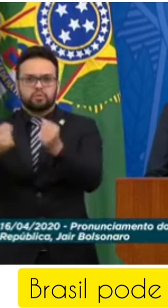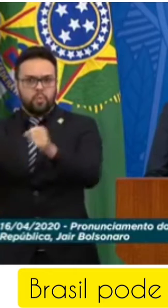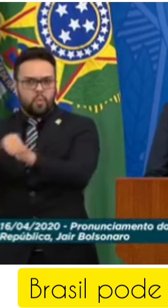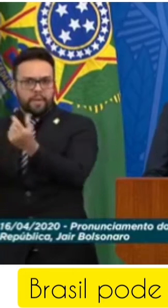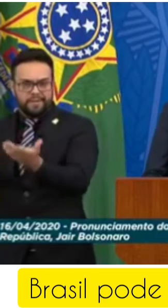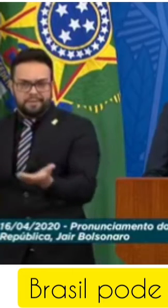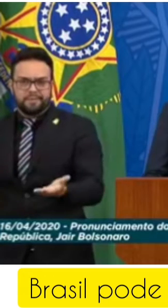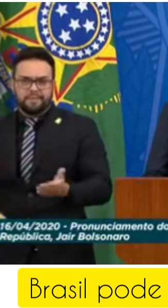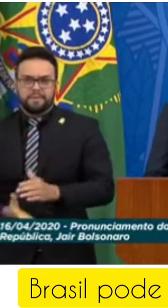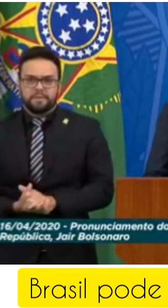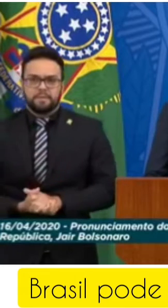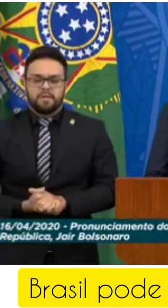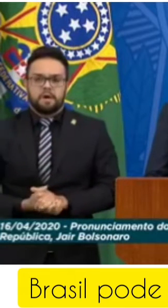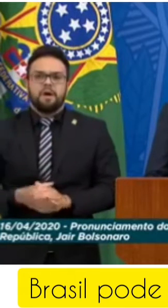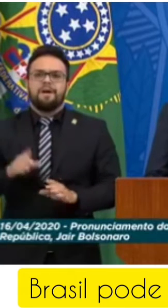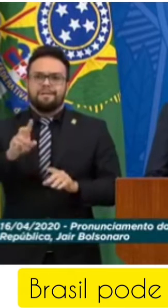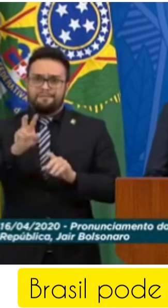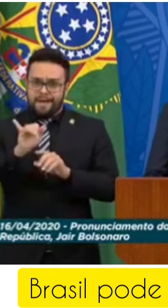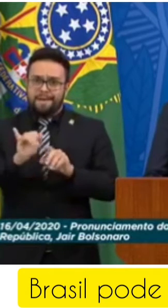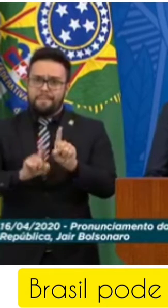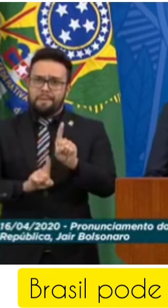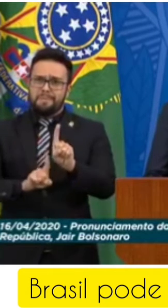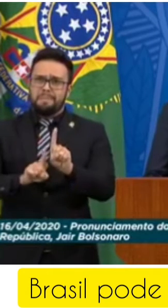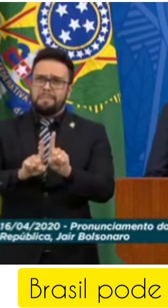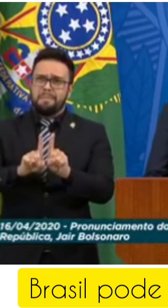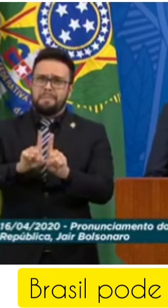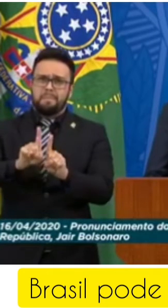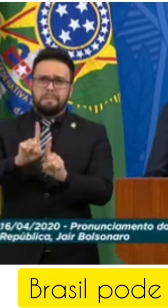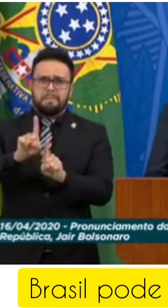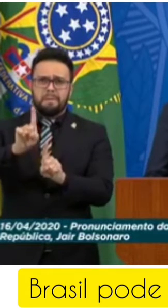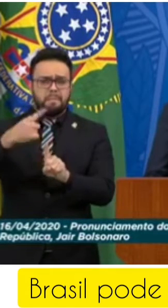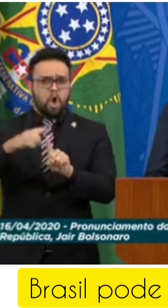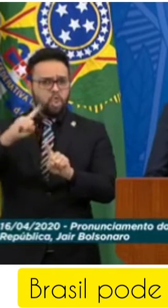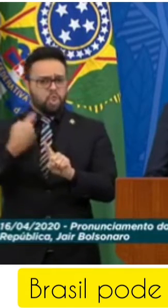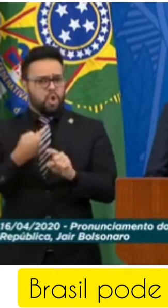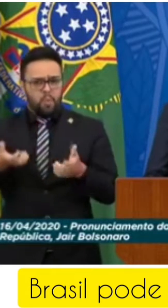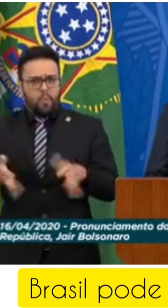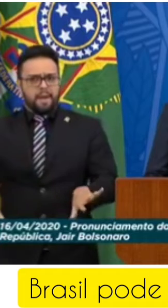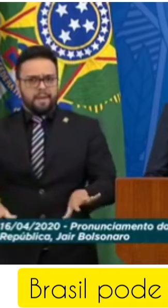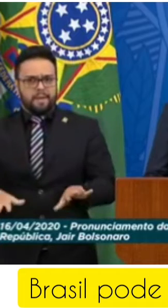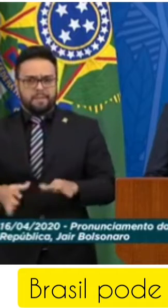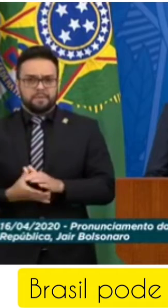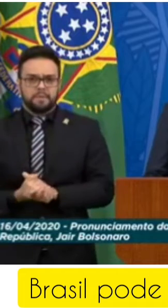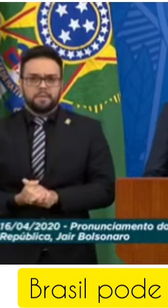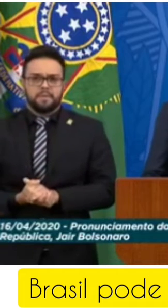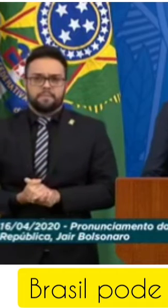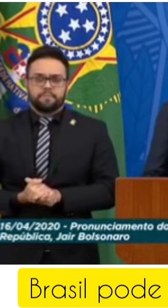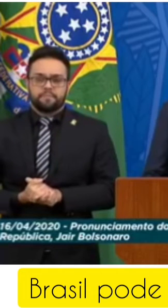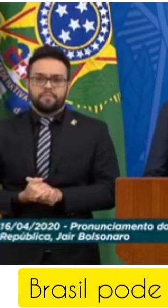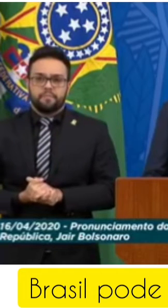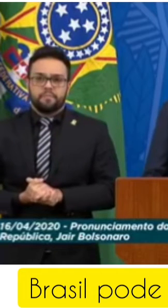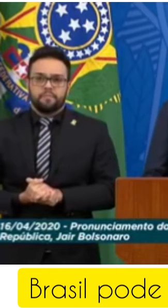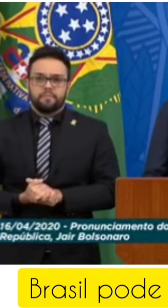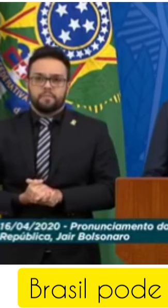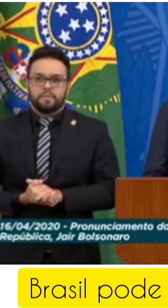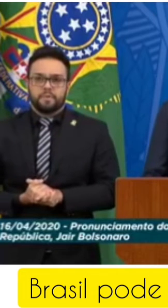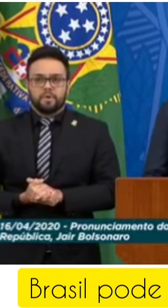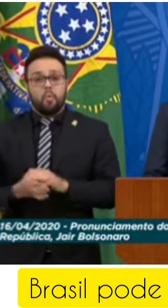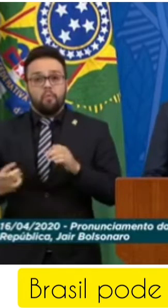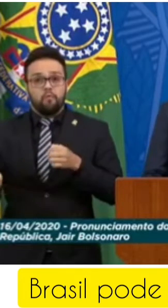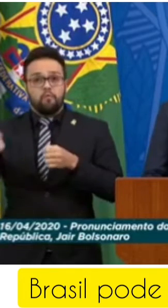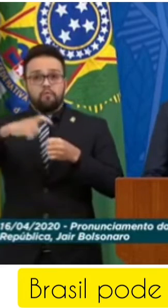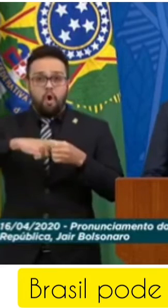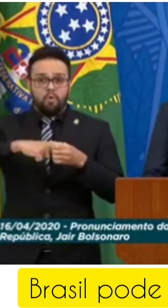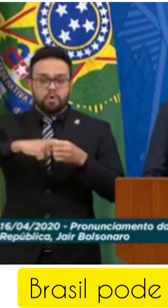Se chegar a um nível tal, o que nós não queremos é que a volta da